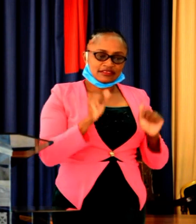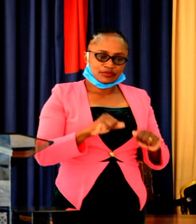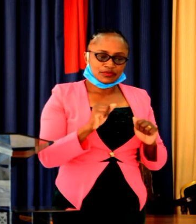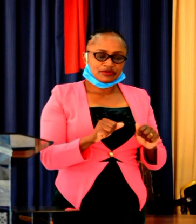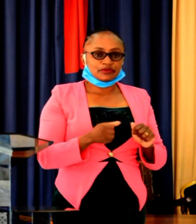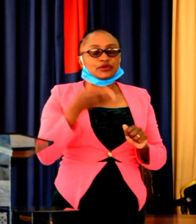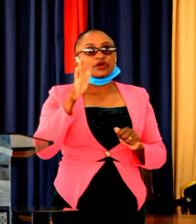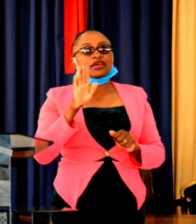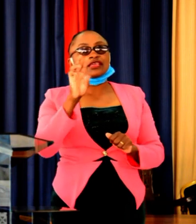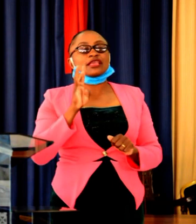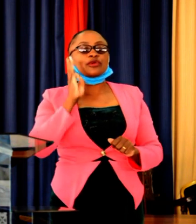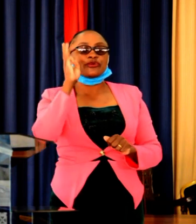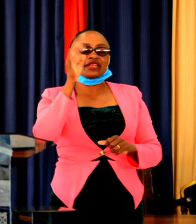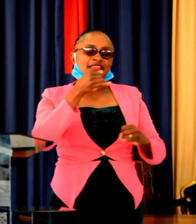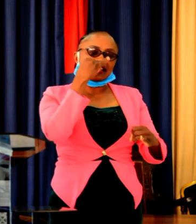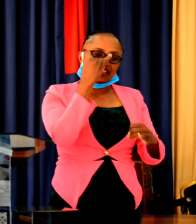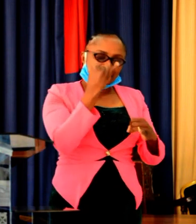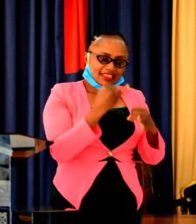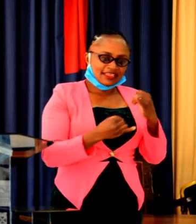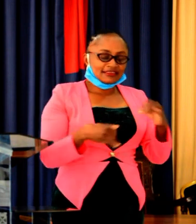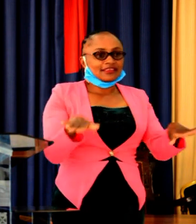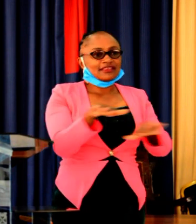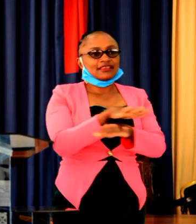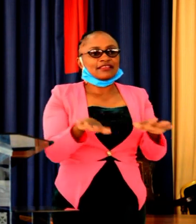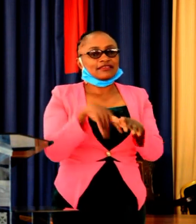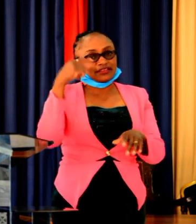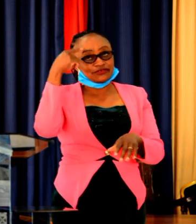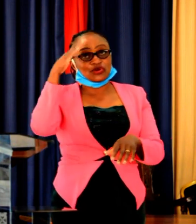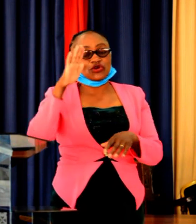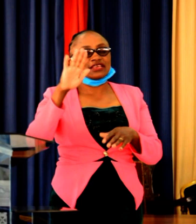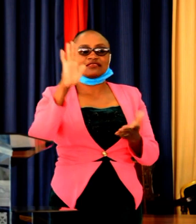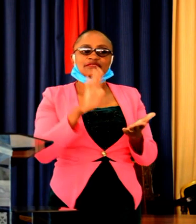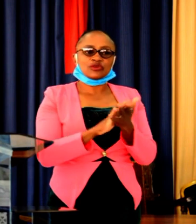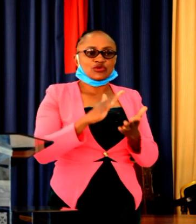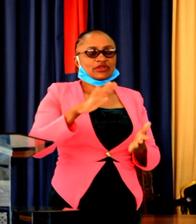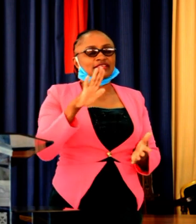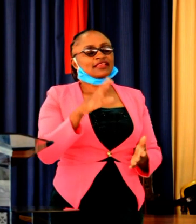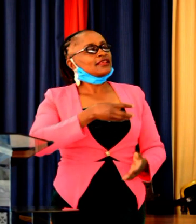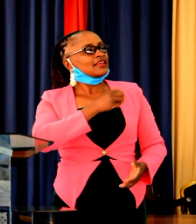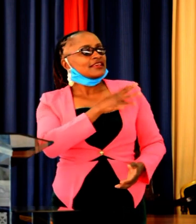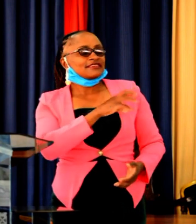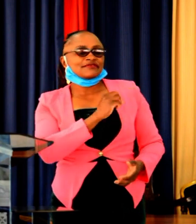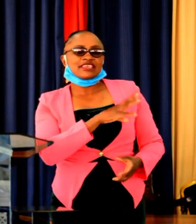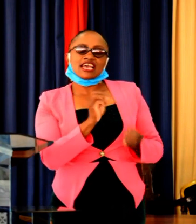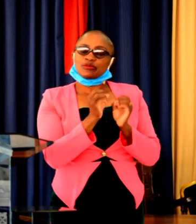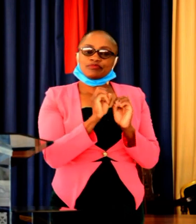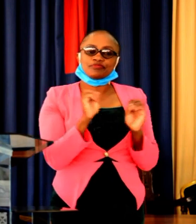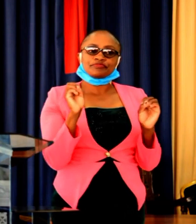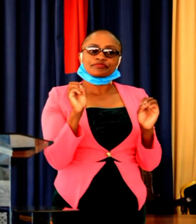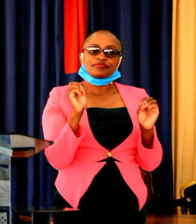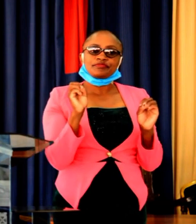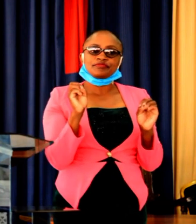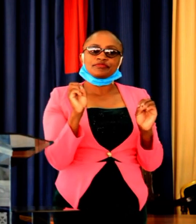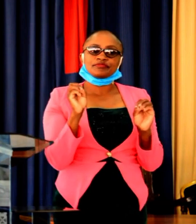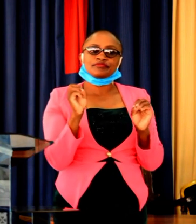mambo haya kufikia mwisho kwa utukufu wa jina lake. So let us not fear. Tusiogope. Hata